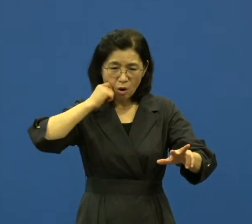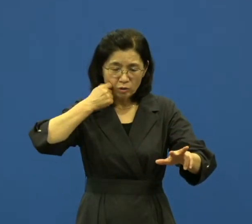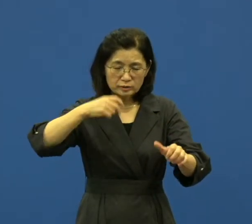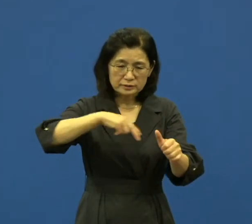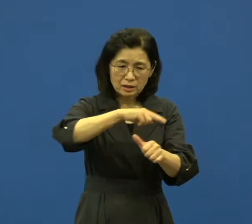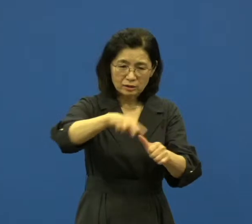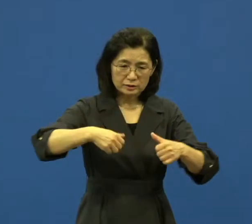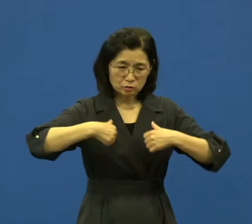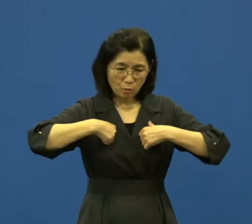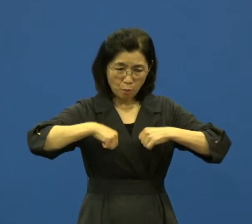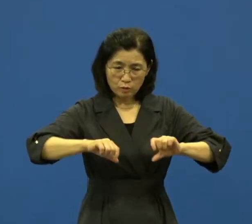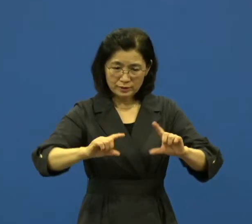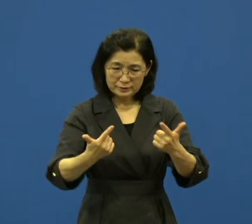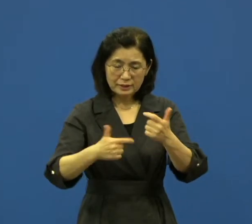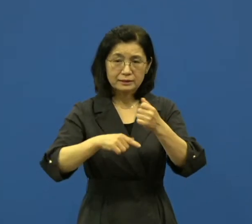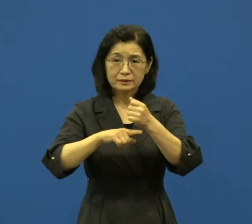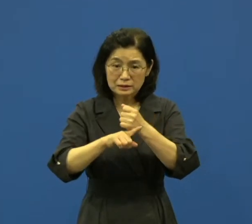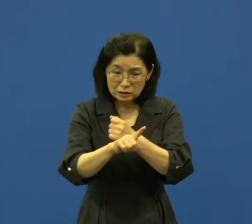때문에,